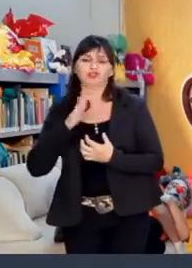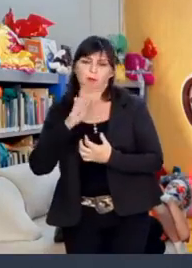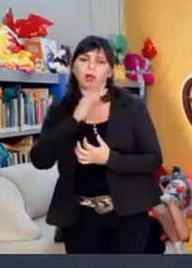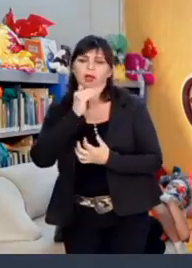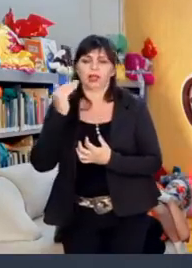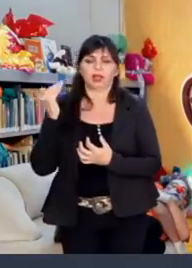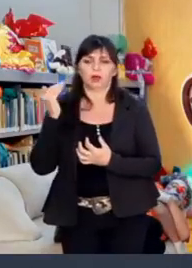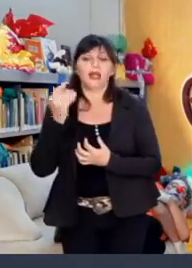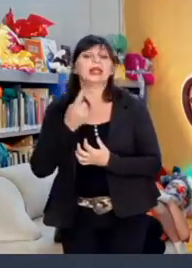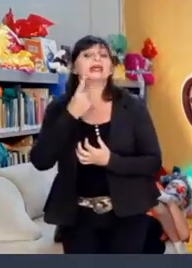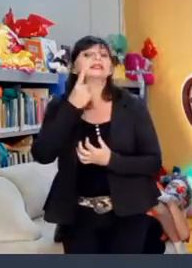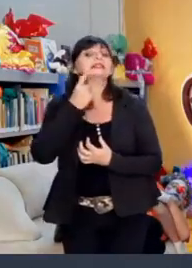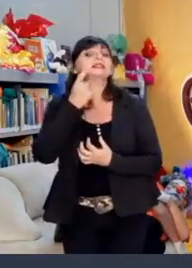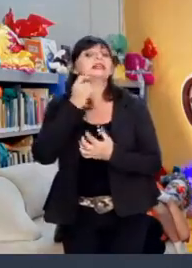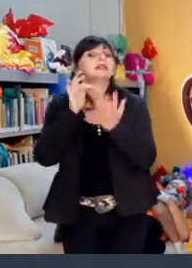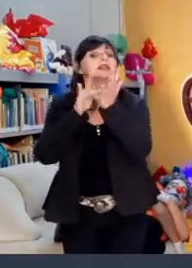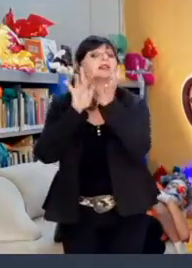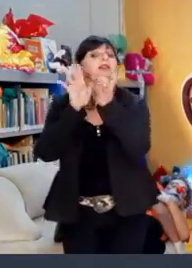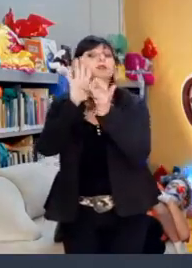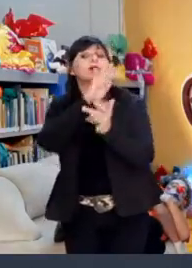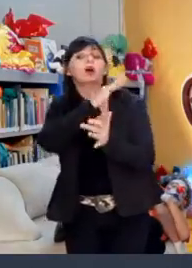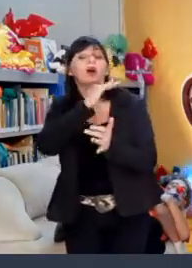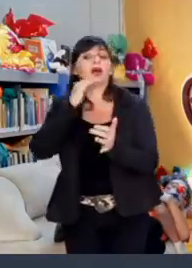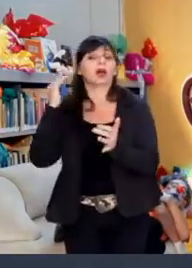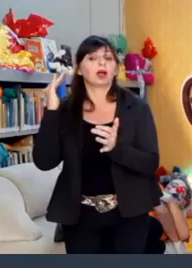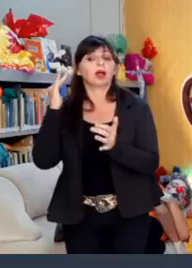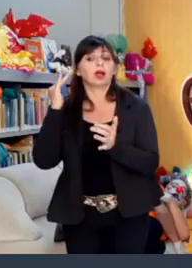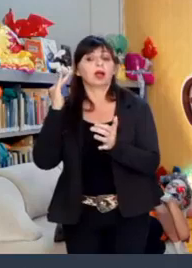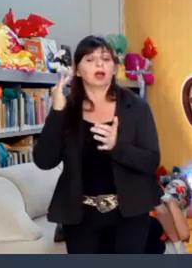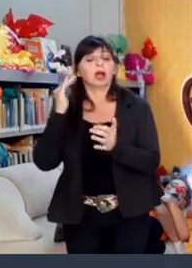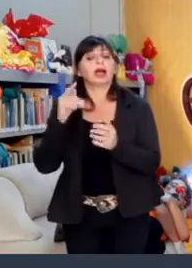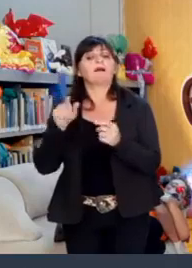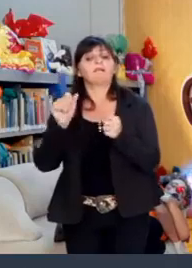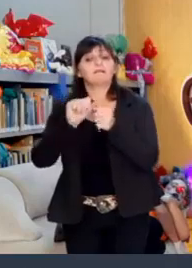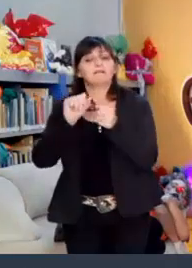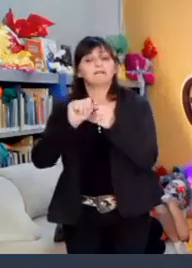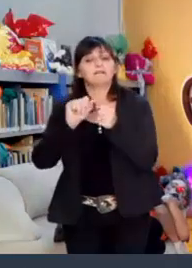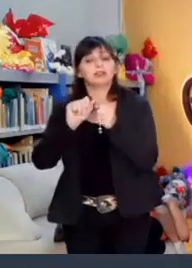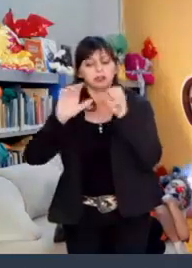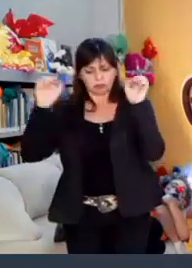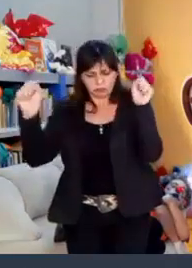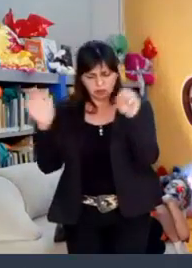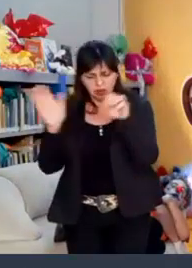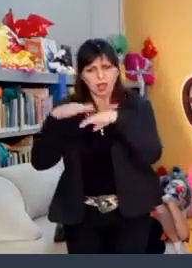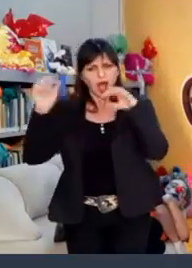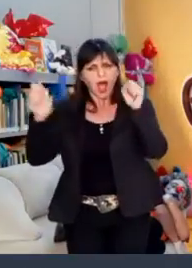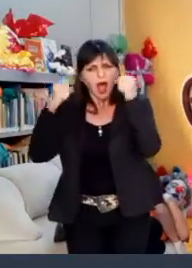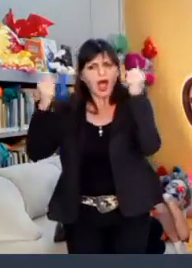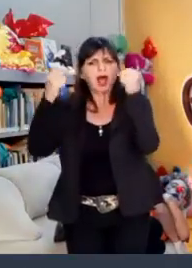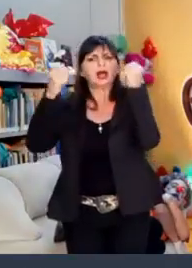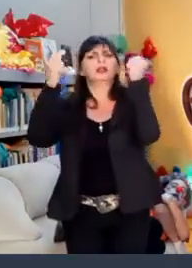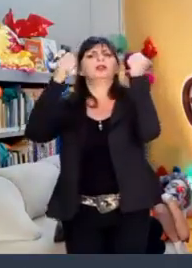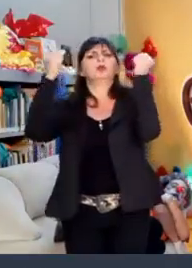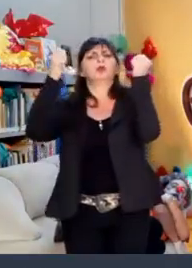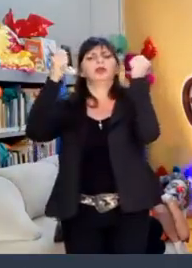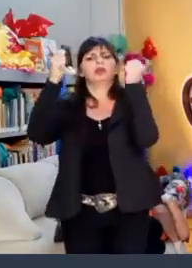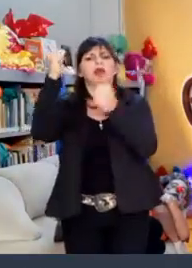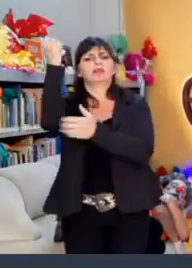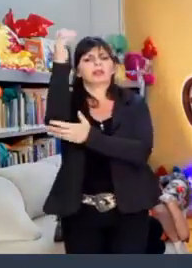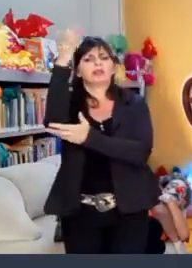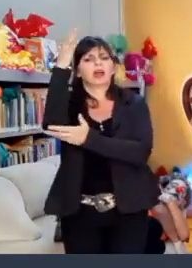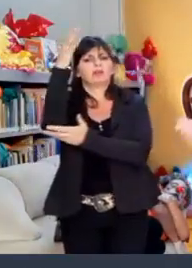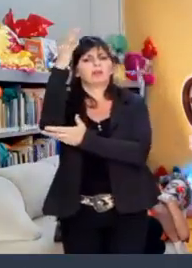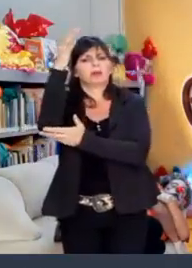Sexta-feira Santa, abre aspas, tirar a aleluia das frutas, das árvores de fruta. Ou